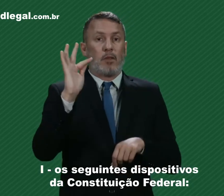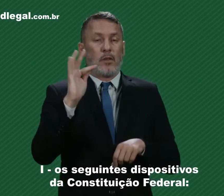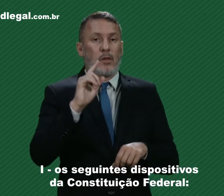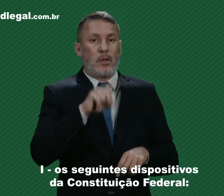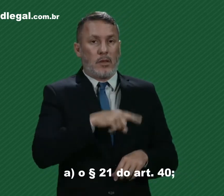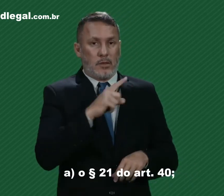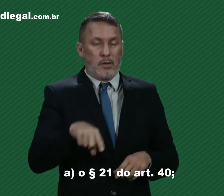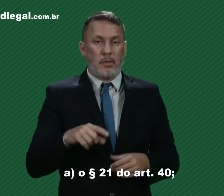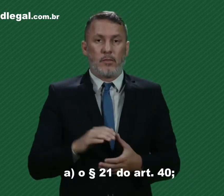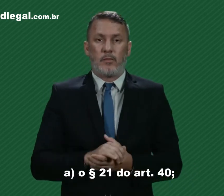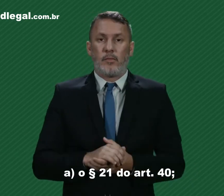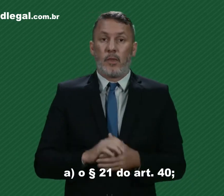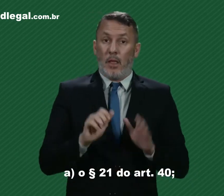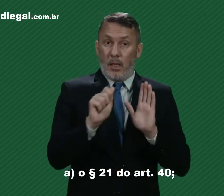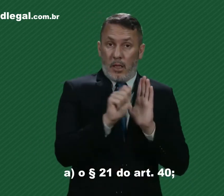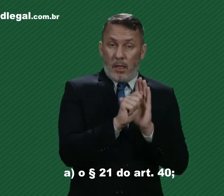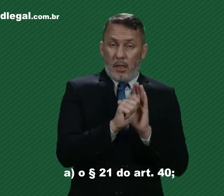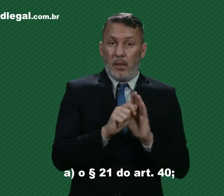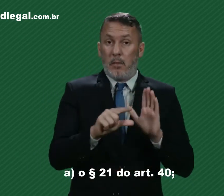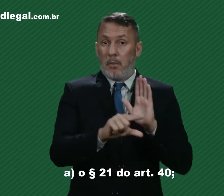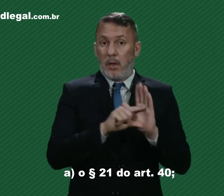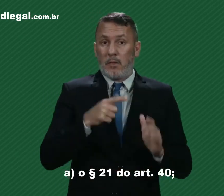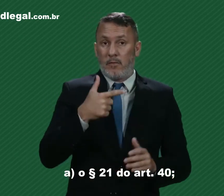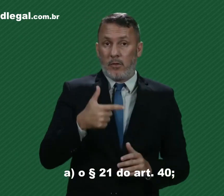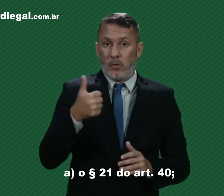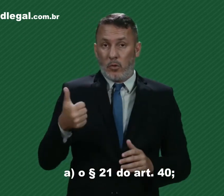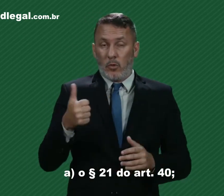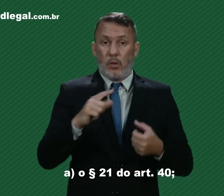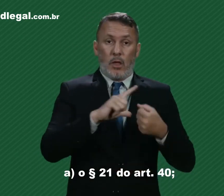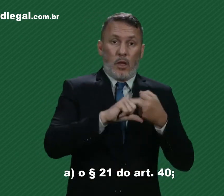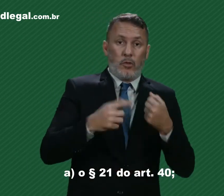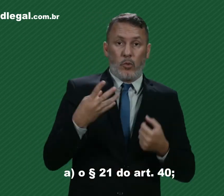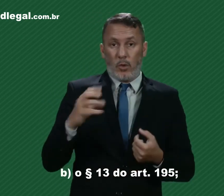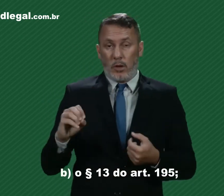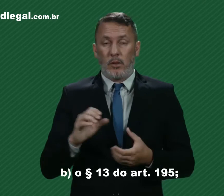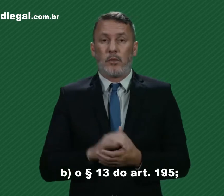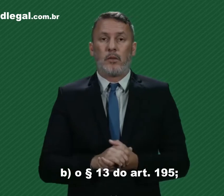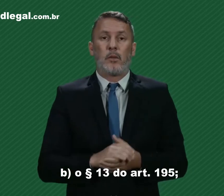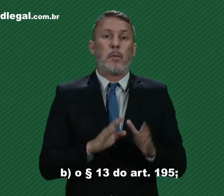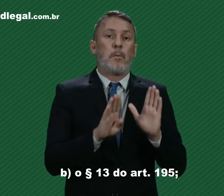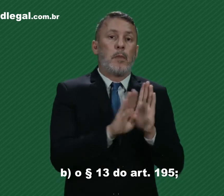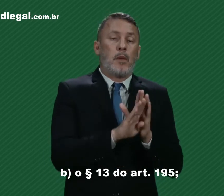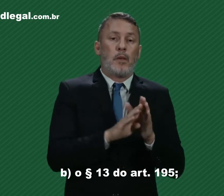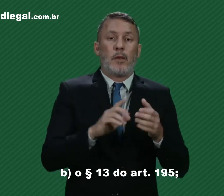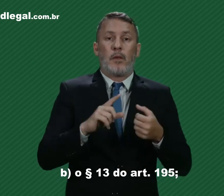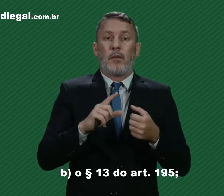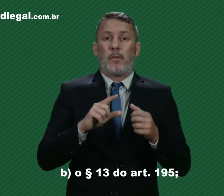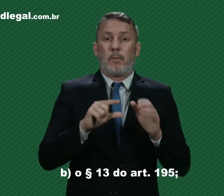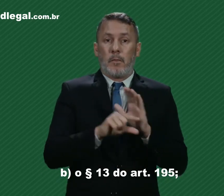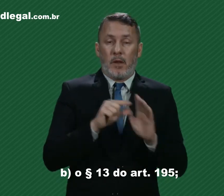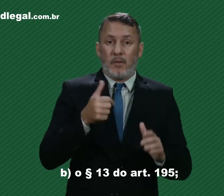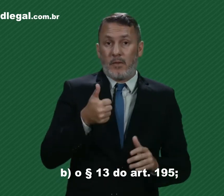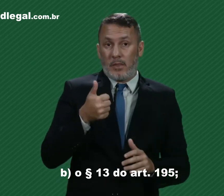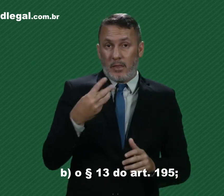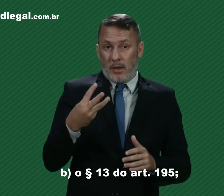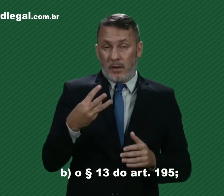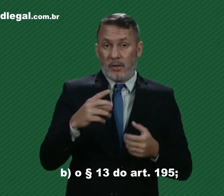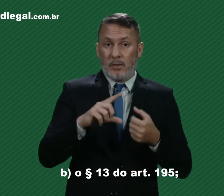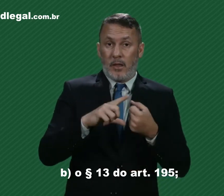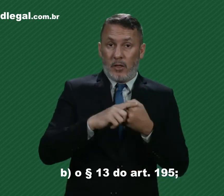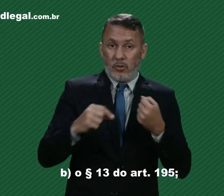Constituição Federal. Alínea A. O parágrafo 21 do artigo 40. Alínea B. O parágrafo 13 do